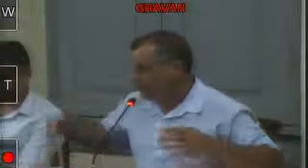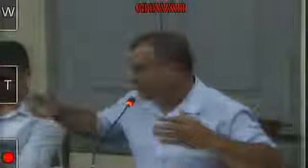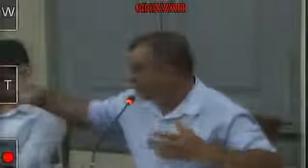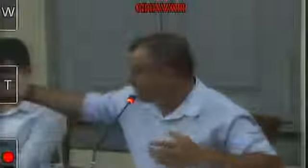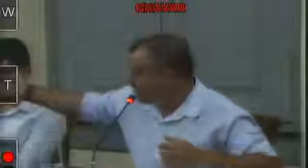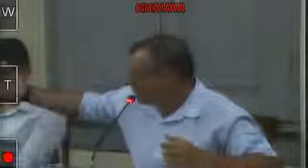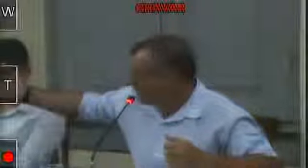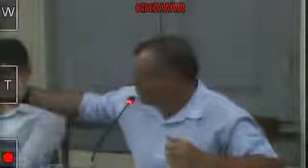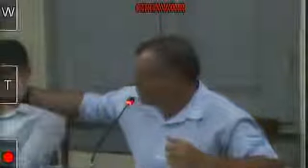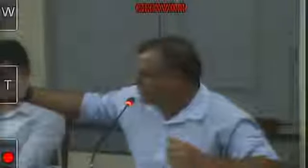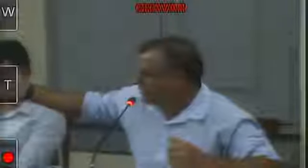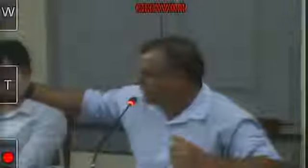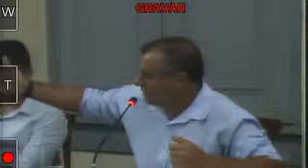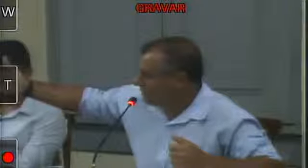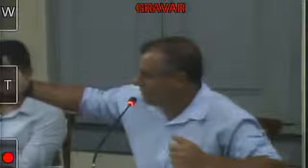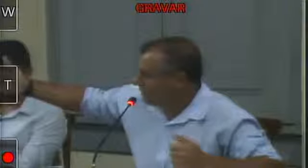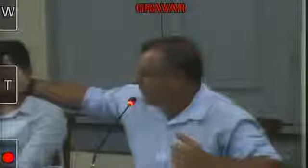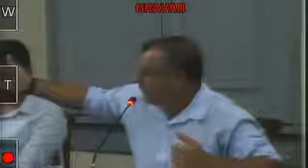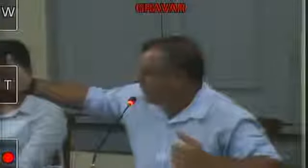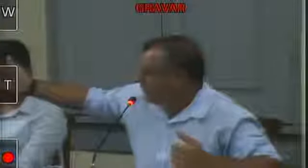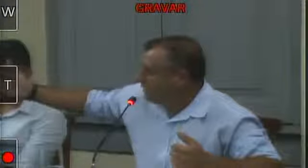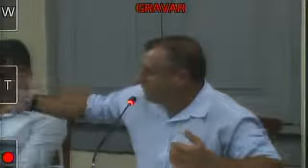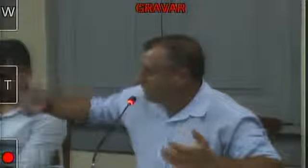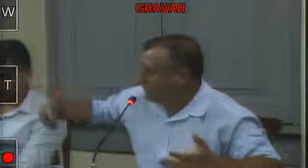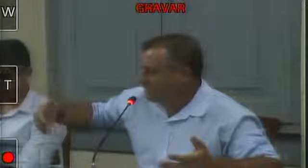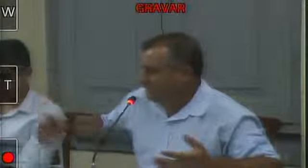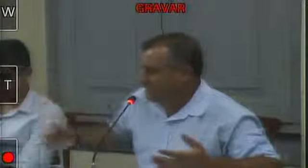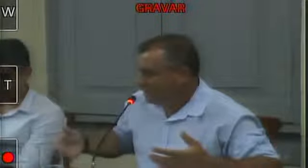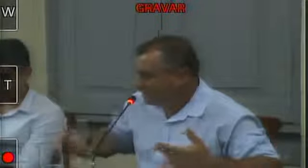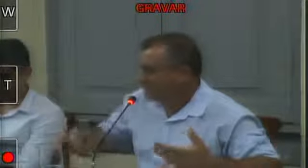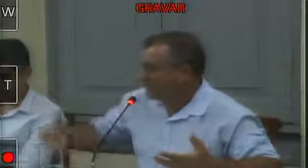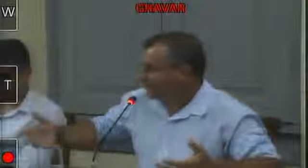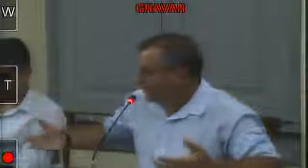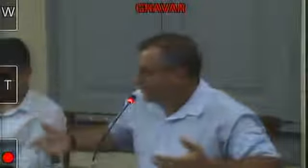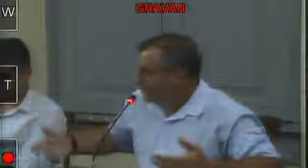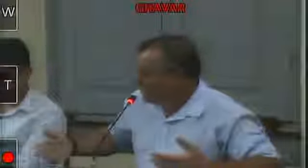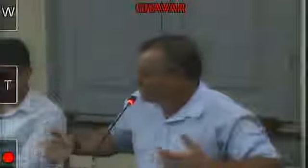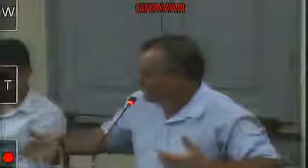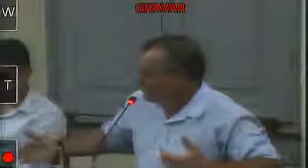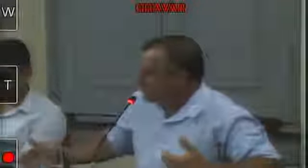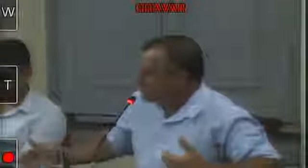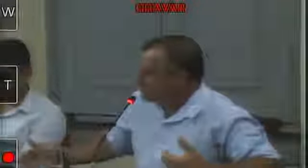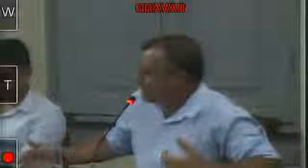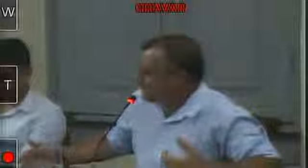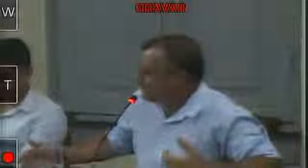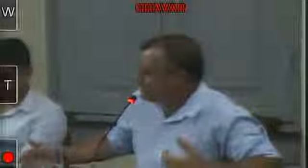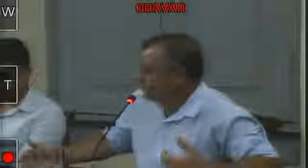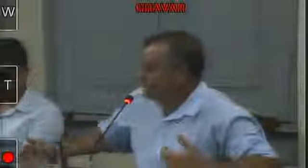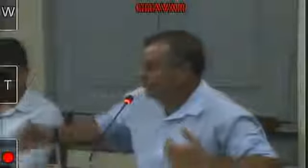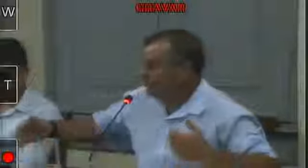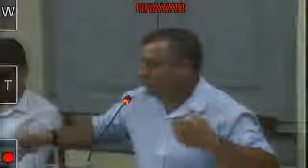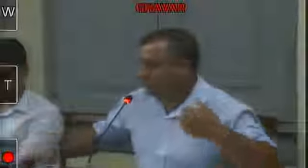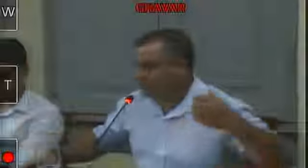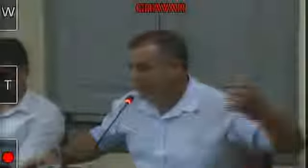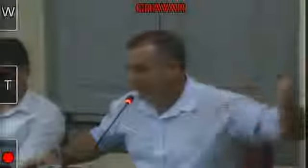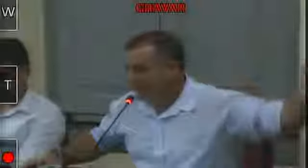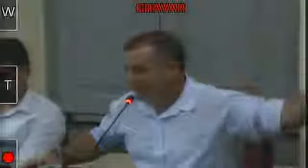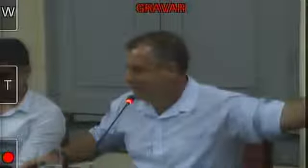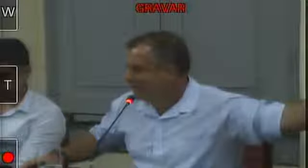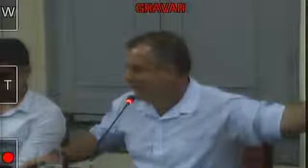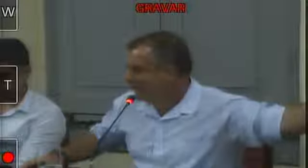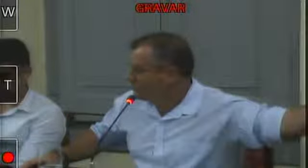E eu vejo com o nosso líder plan aí, com o prefeito lá, para tentar melhorar isso para os próximos eventos. Daqui a pouco nós vamos ter